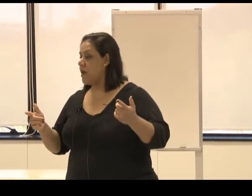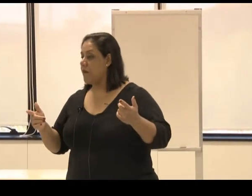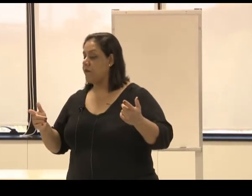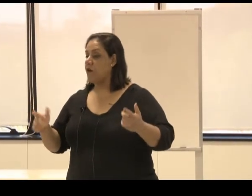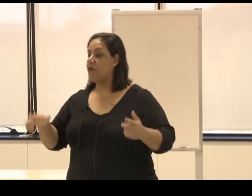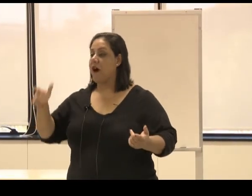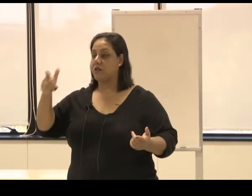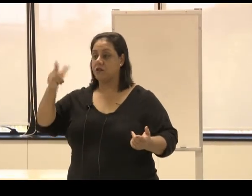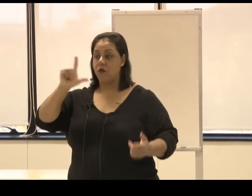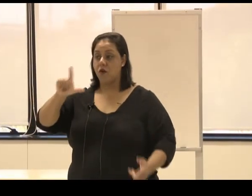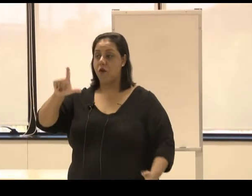Então eu faço